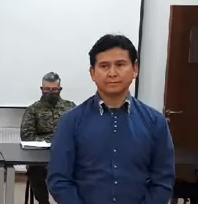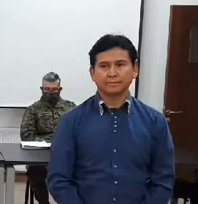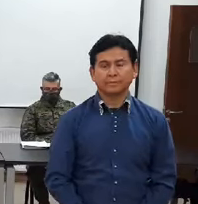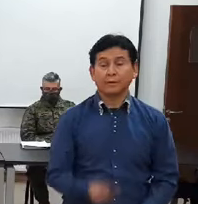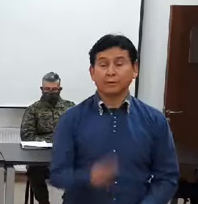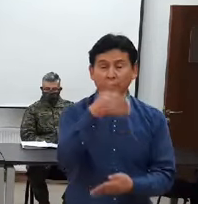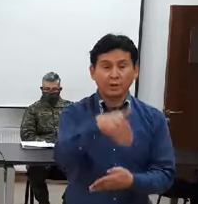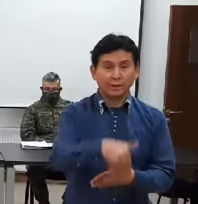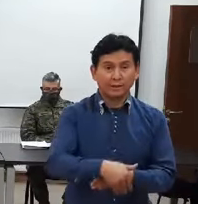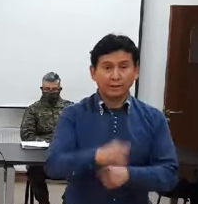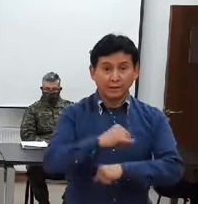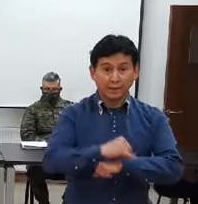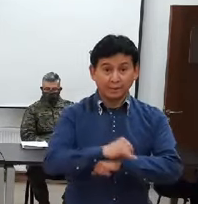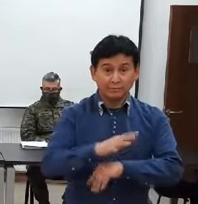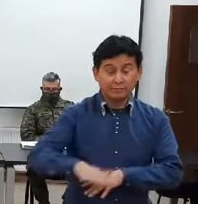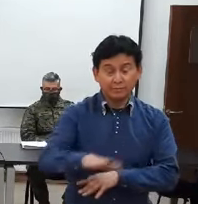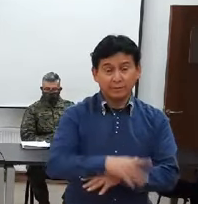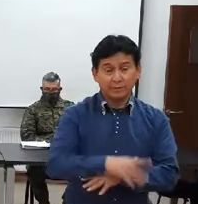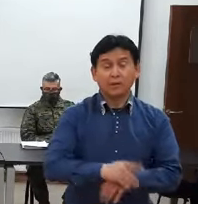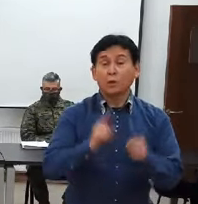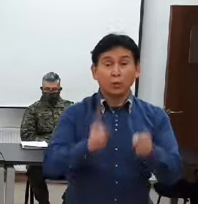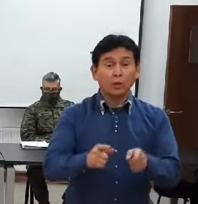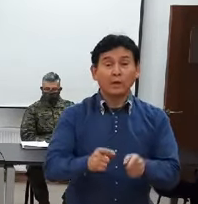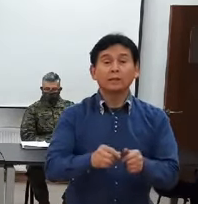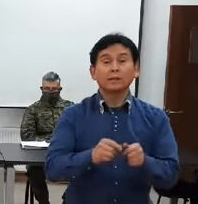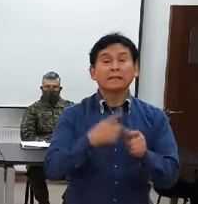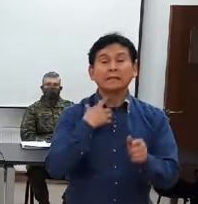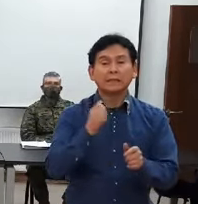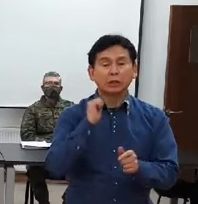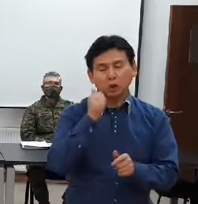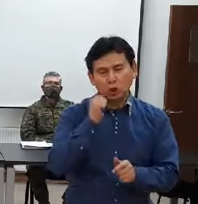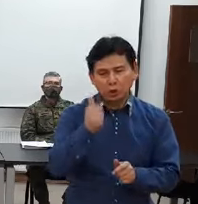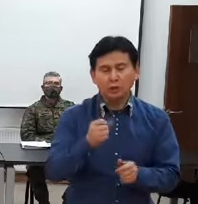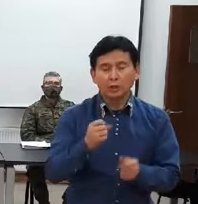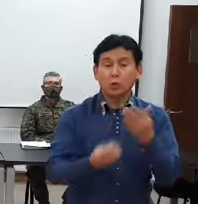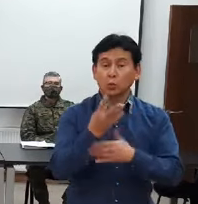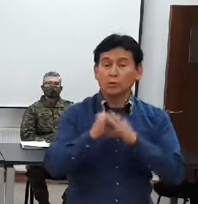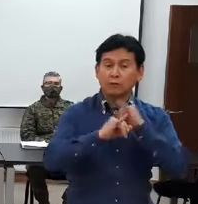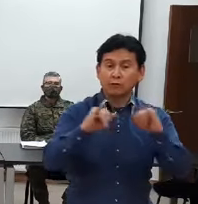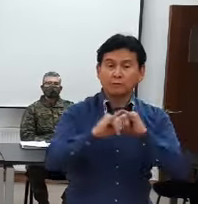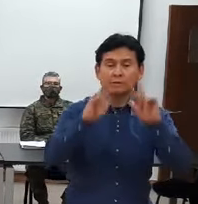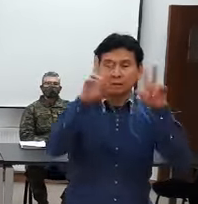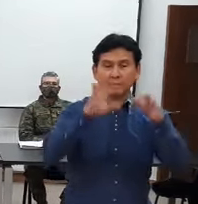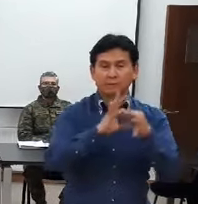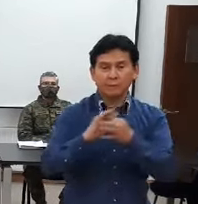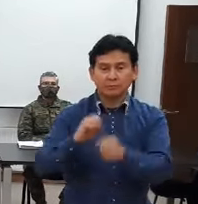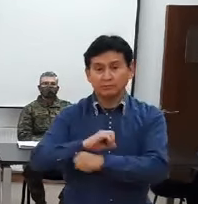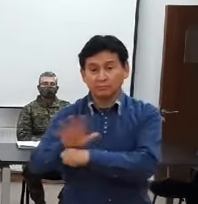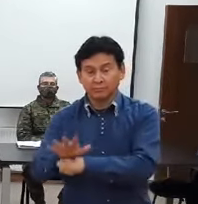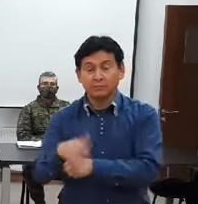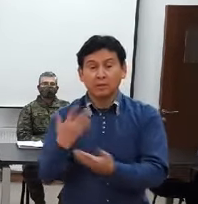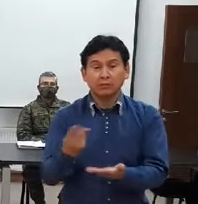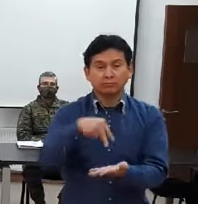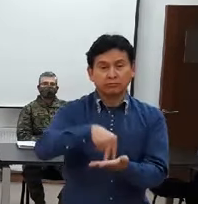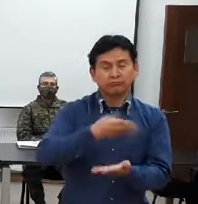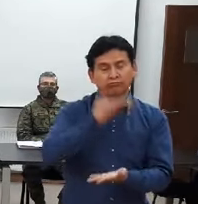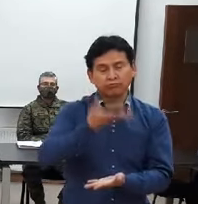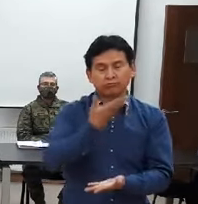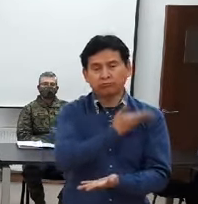Muy buenas tardes, Región de Aysén. Como cada día, hacemos entrega de un nuevo reporte con motivos de la pandemia. Dejamos con ustedes a nuestro